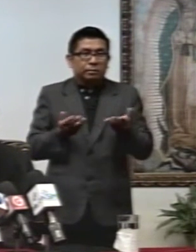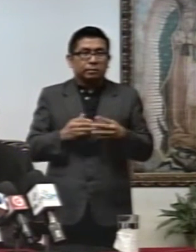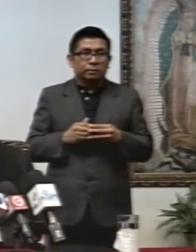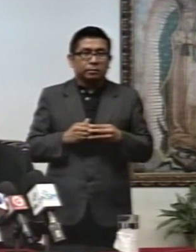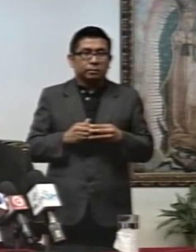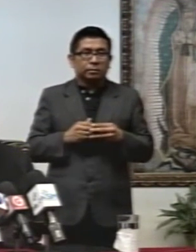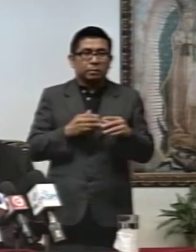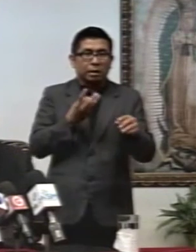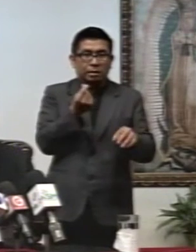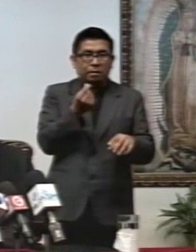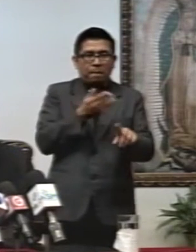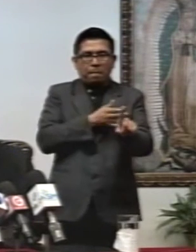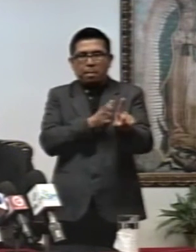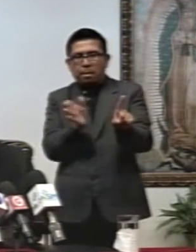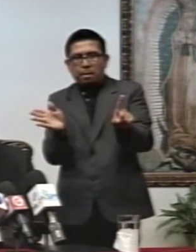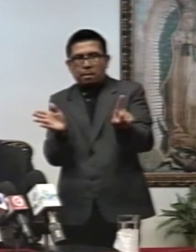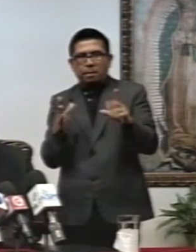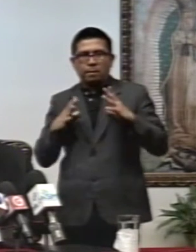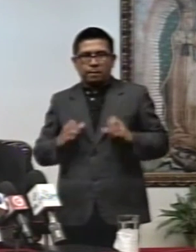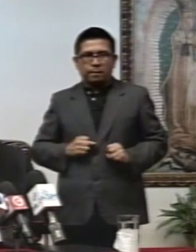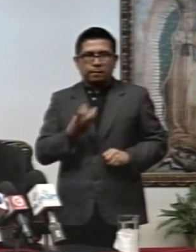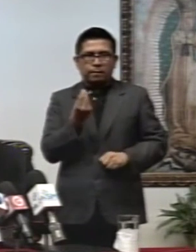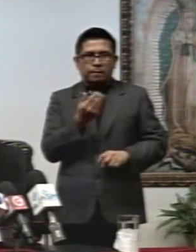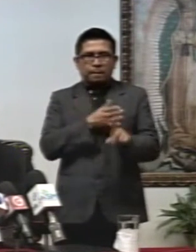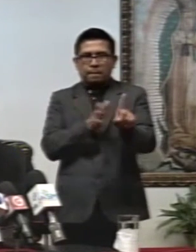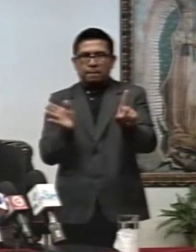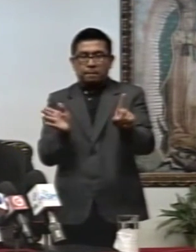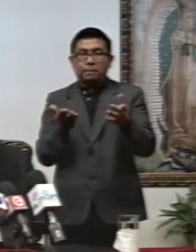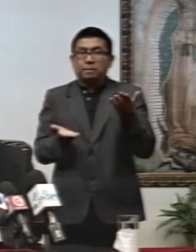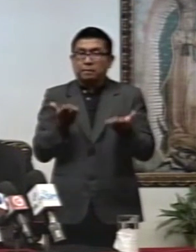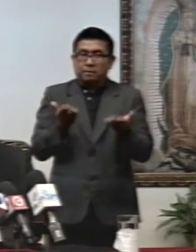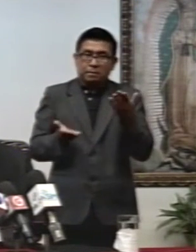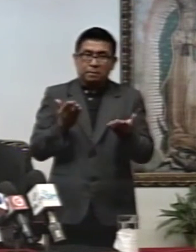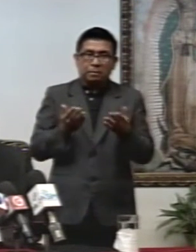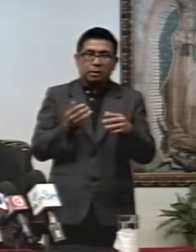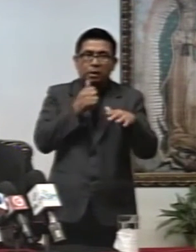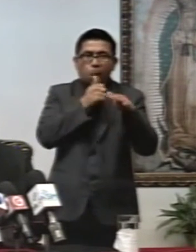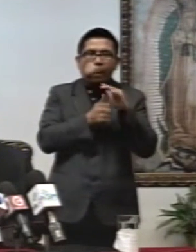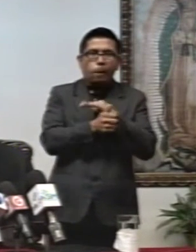supuestas malversaciones de fondos públicos y supuesta corrupción,